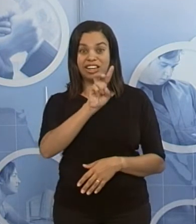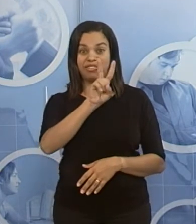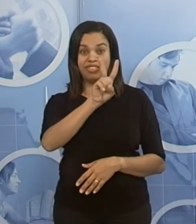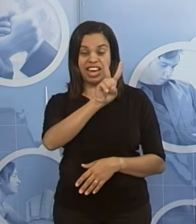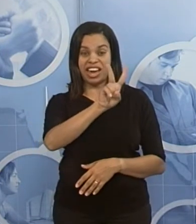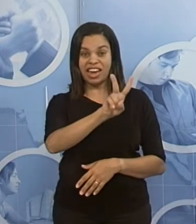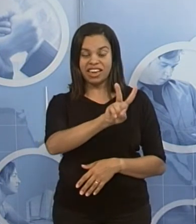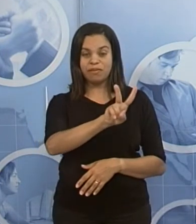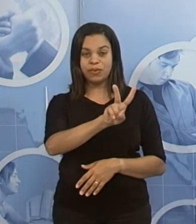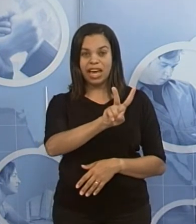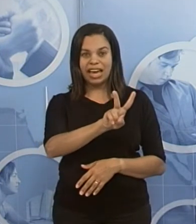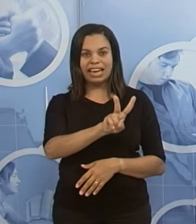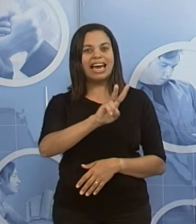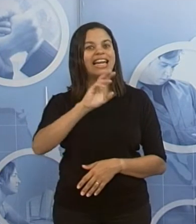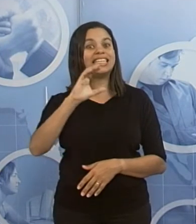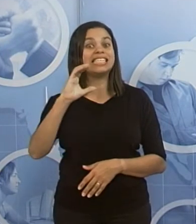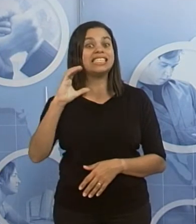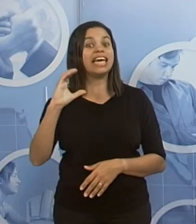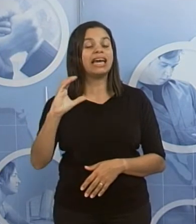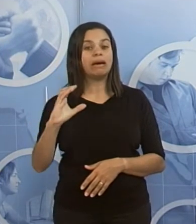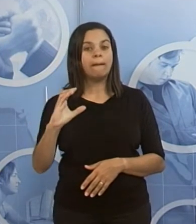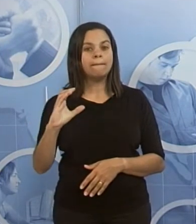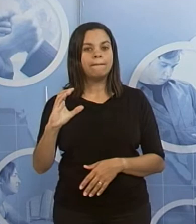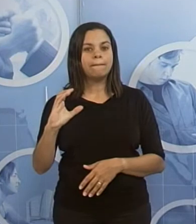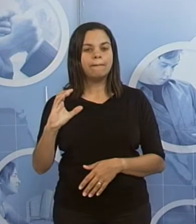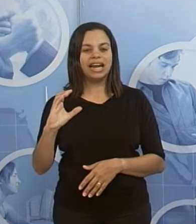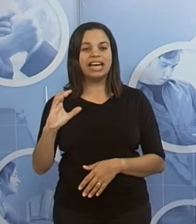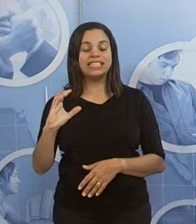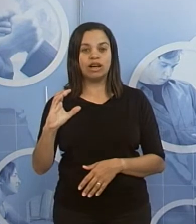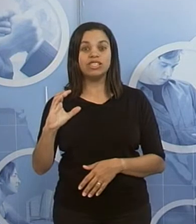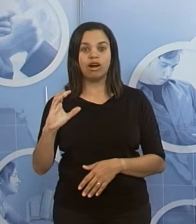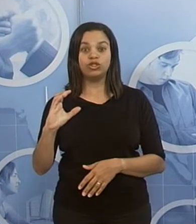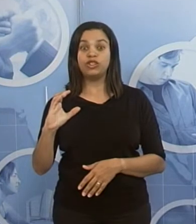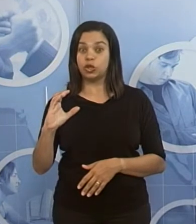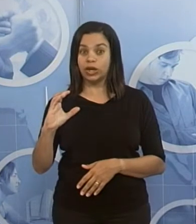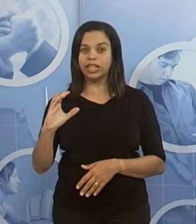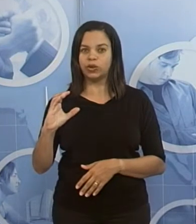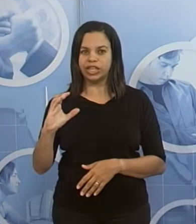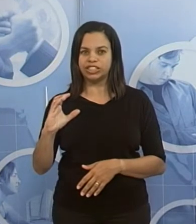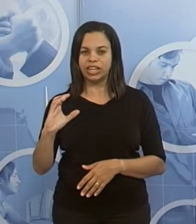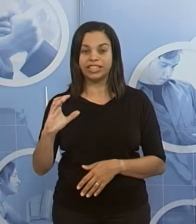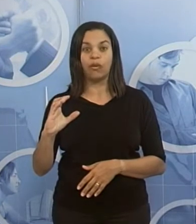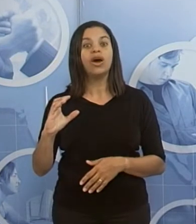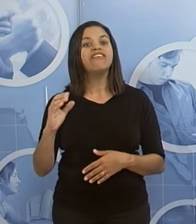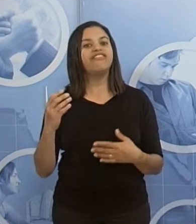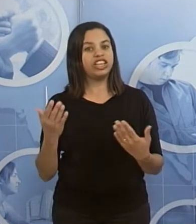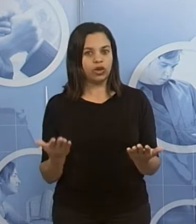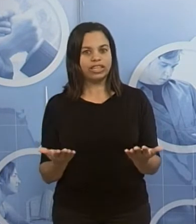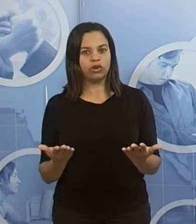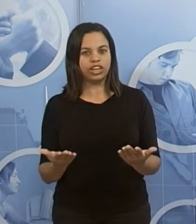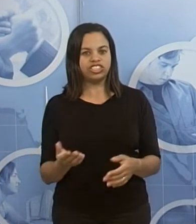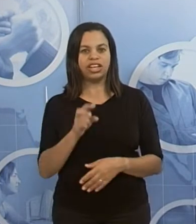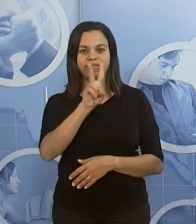V e a letra C para realizar o sinal de Vitória da Conquista. Então, Vitória da Conquista,